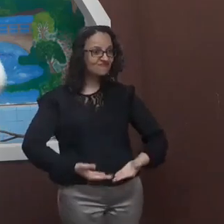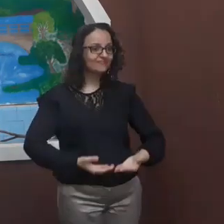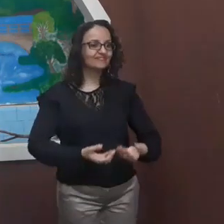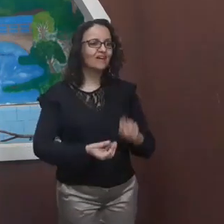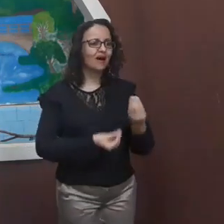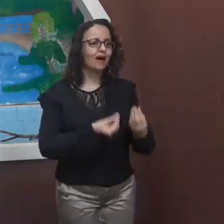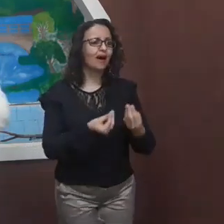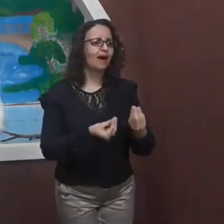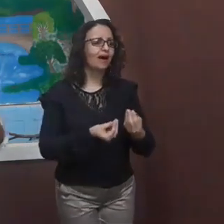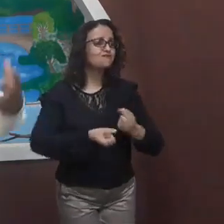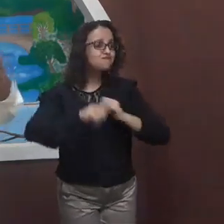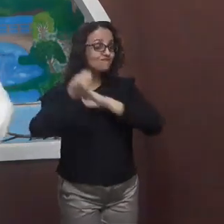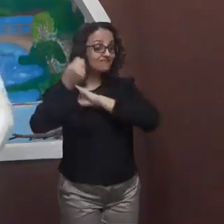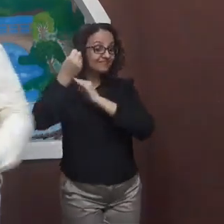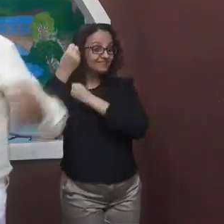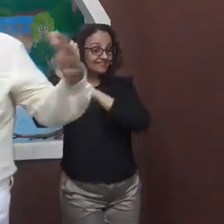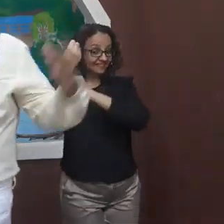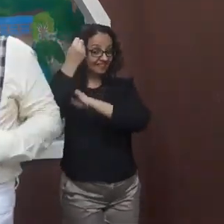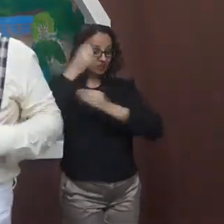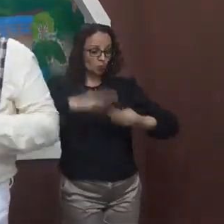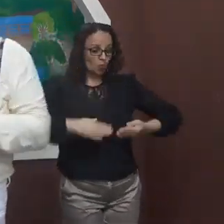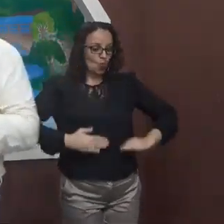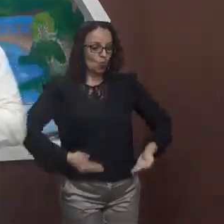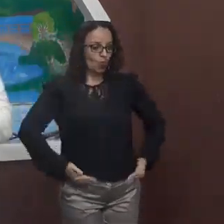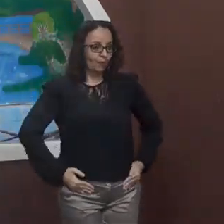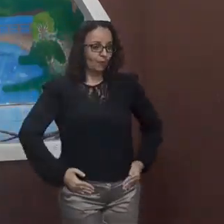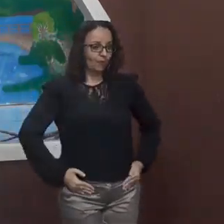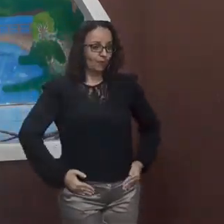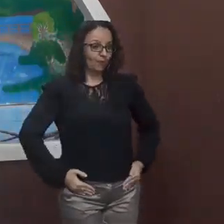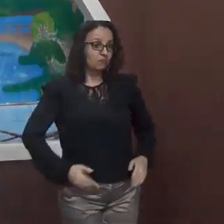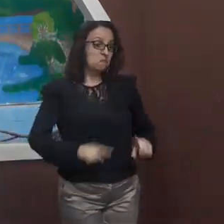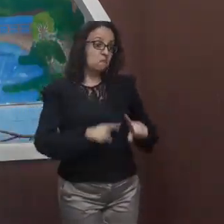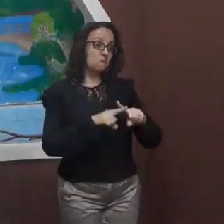Podia ter ficado musculoso, bonitão, mas fiquei barrigudo.